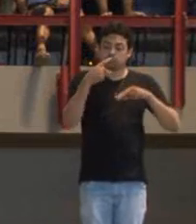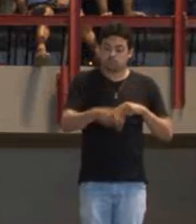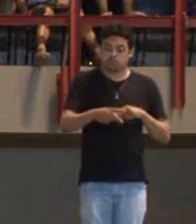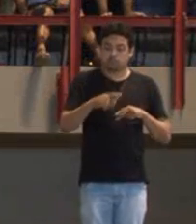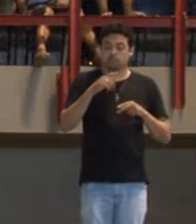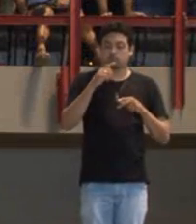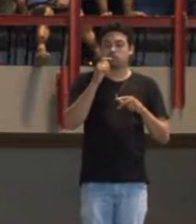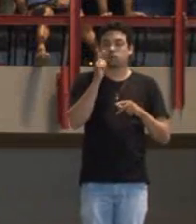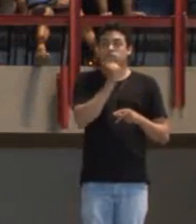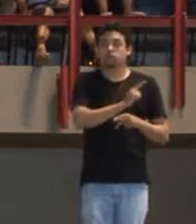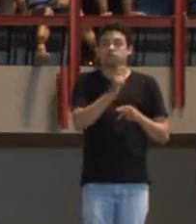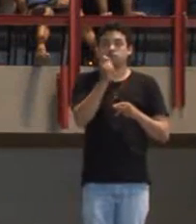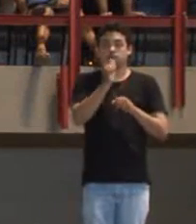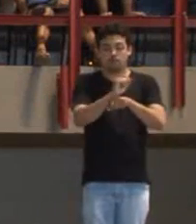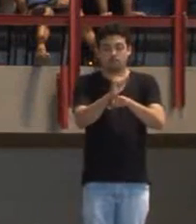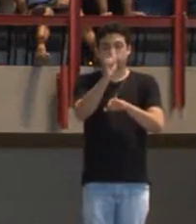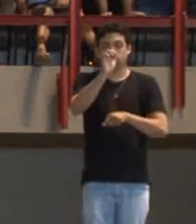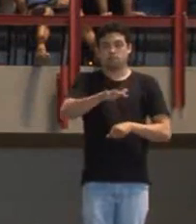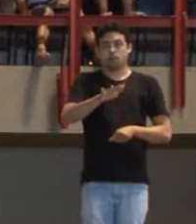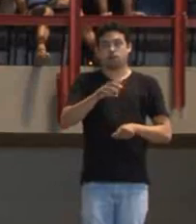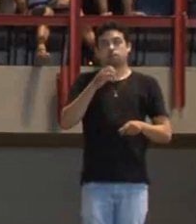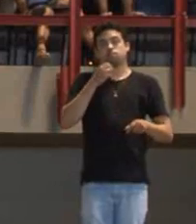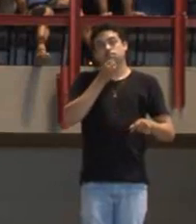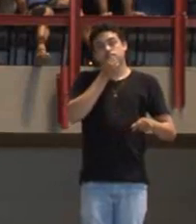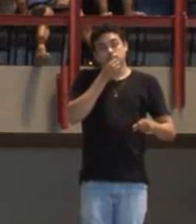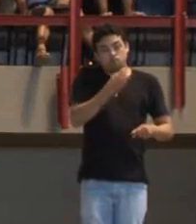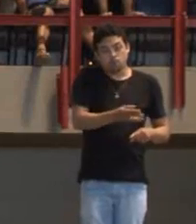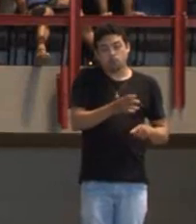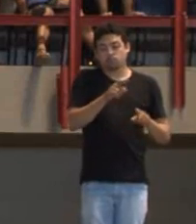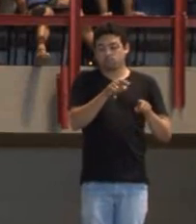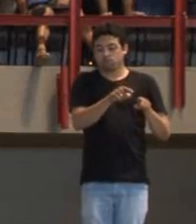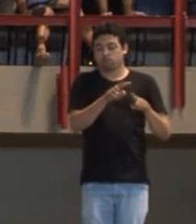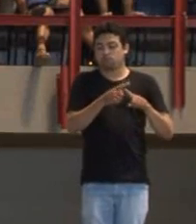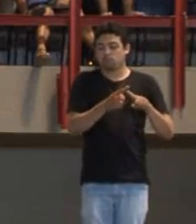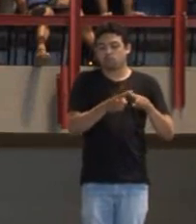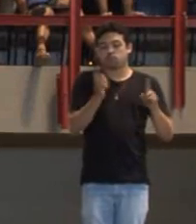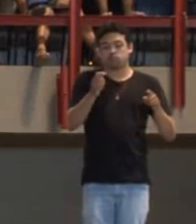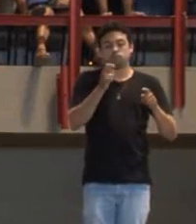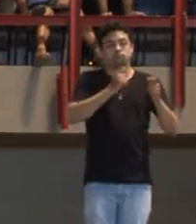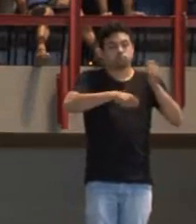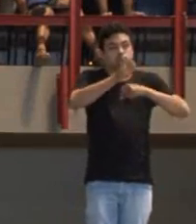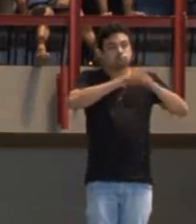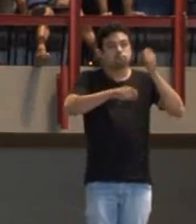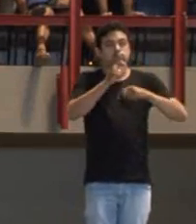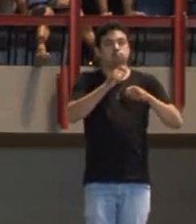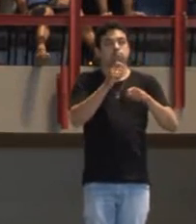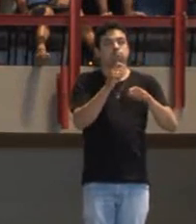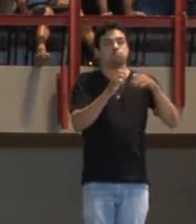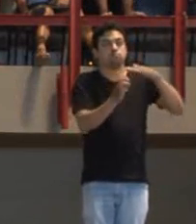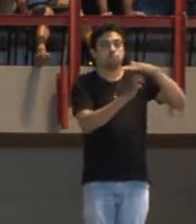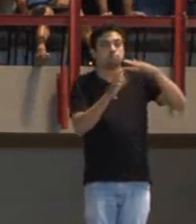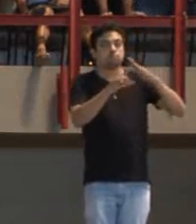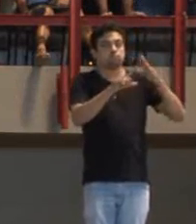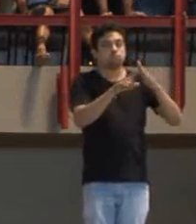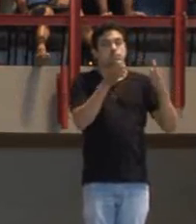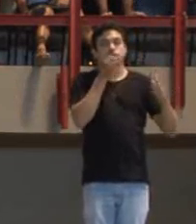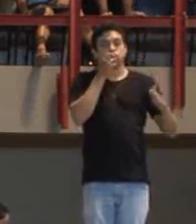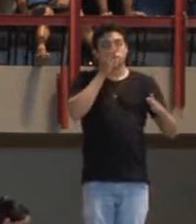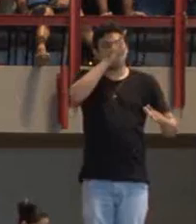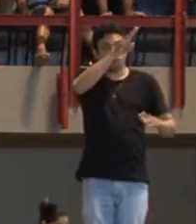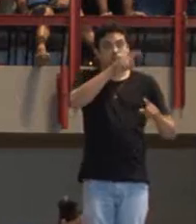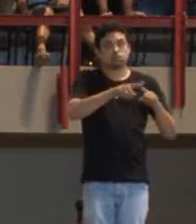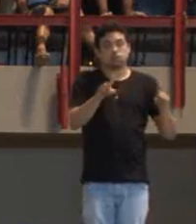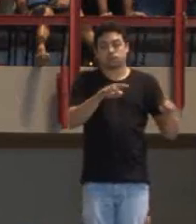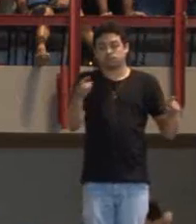fiquem mais baratos. Por um lado, isso é bom, né? Mantém a indústria automobilística sempre aquecida, mas